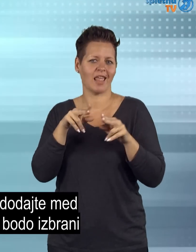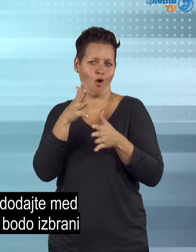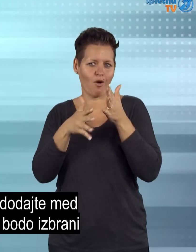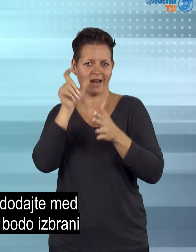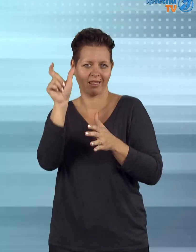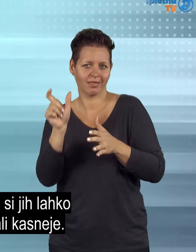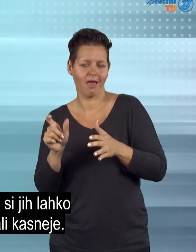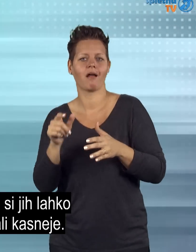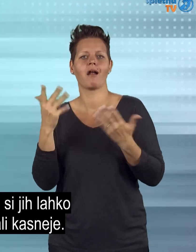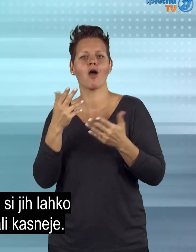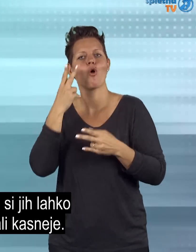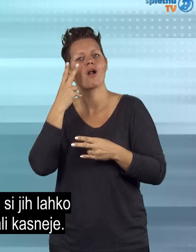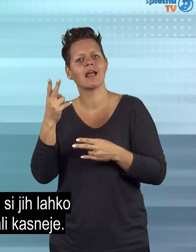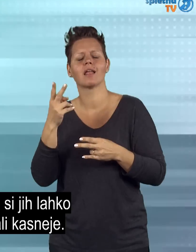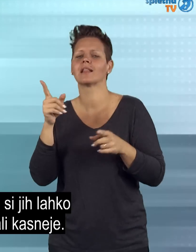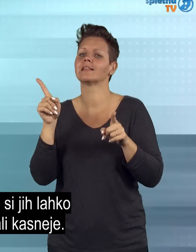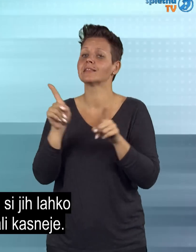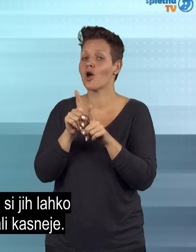jih lahko ogledate takoj ali kasneje.